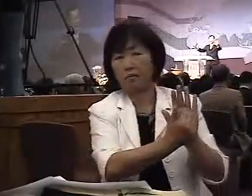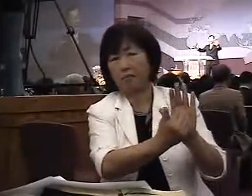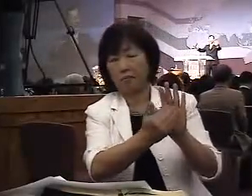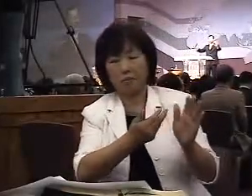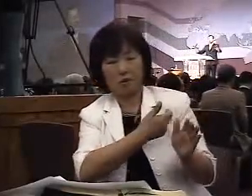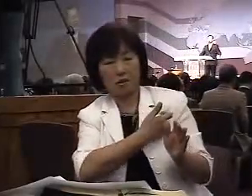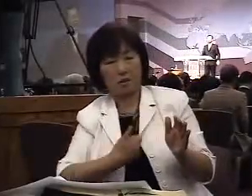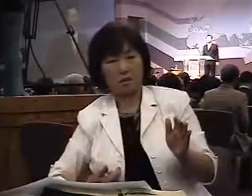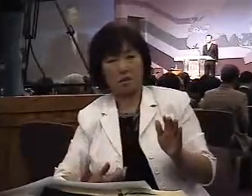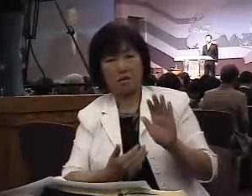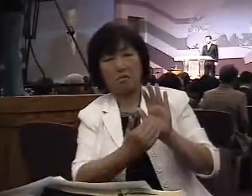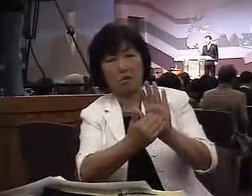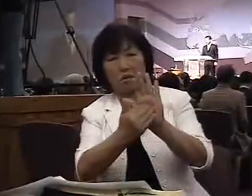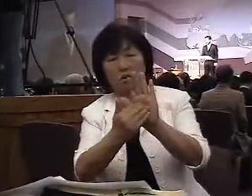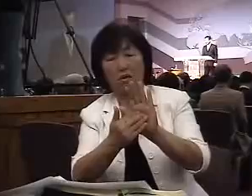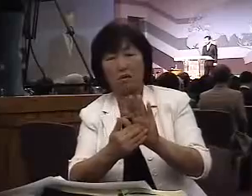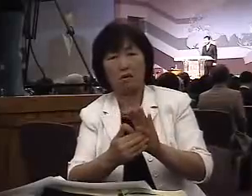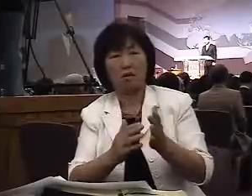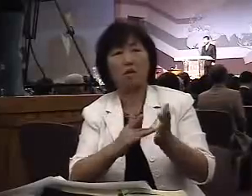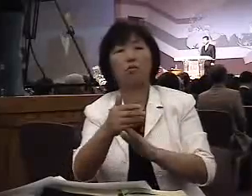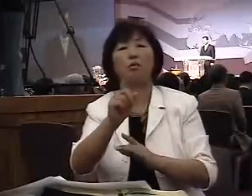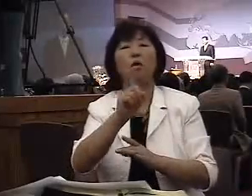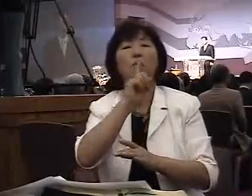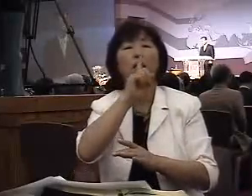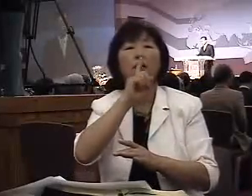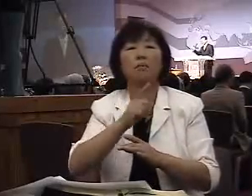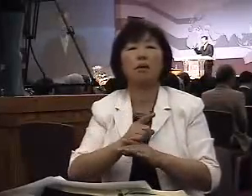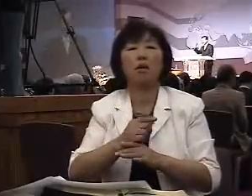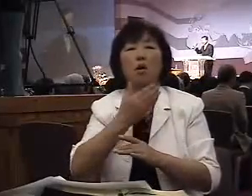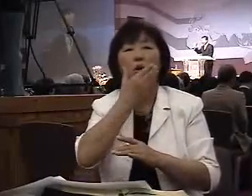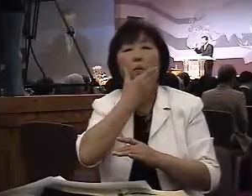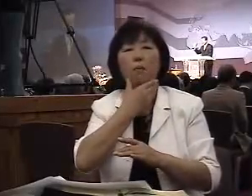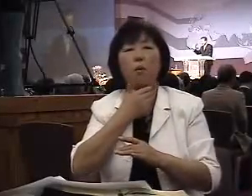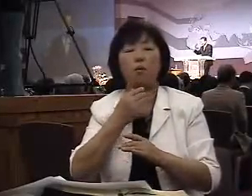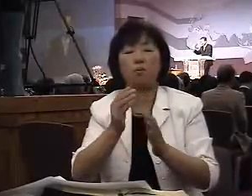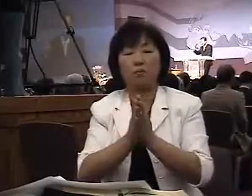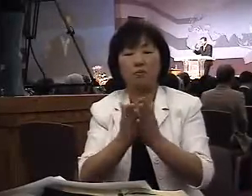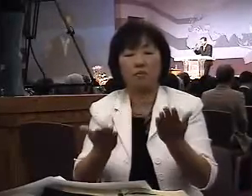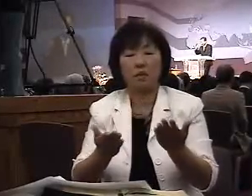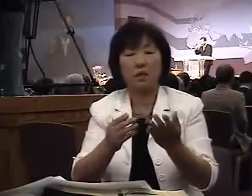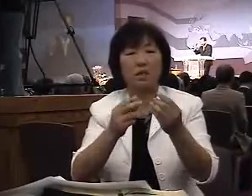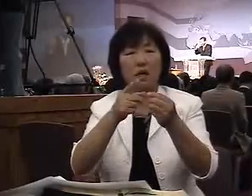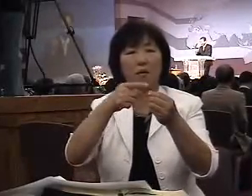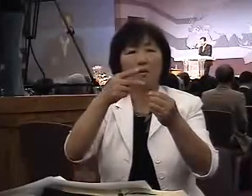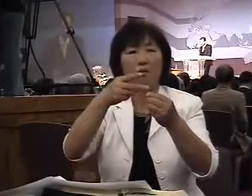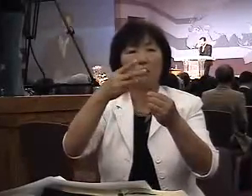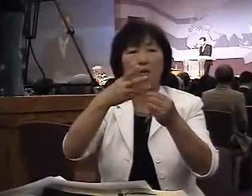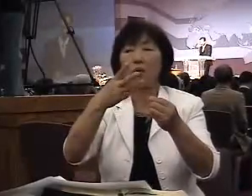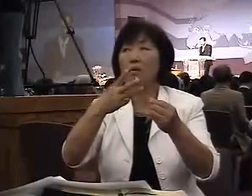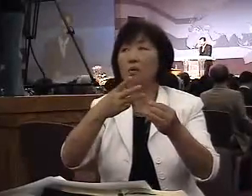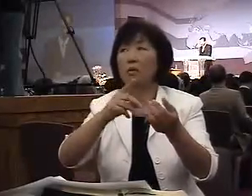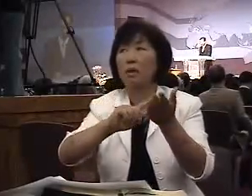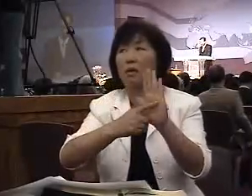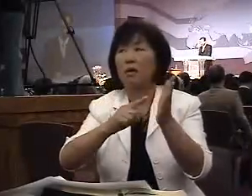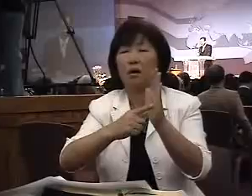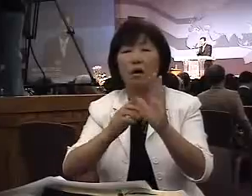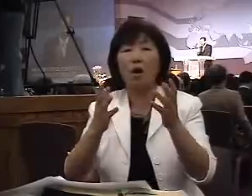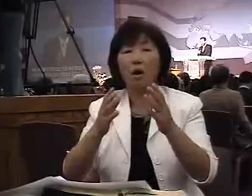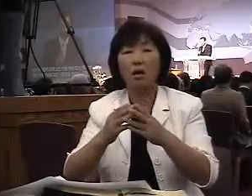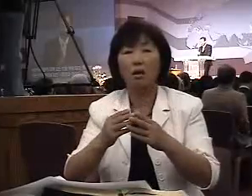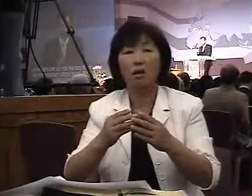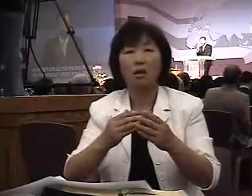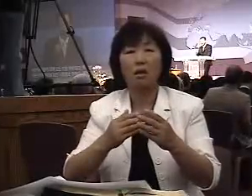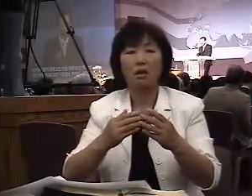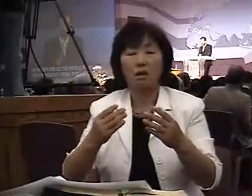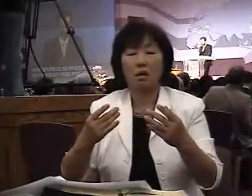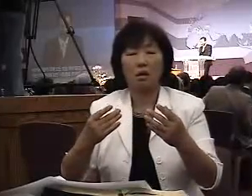제자들이. 그때 예수님이 뭐라고 말씀하시죠? 복음서에 3번 나오는 말씀입니다. 이렇게 말씀하십니다. 어린아이들이